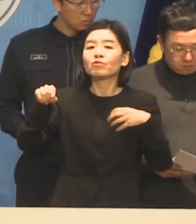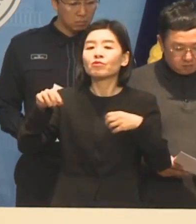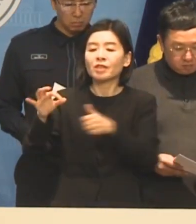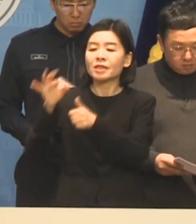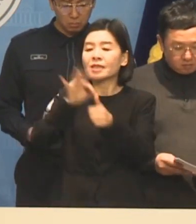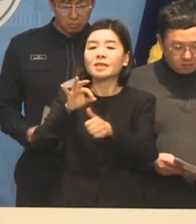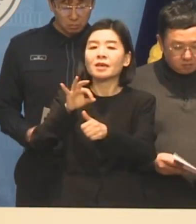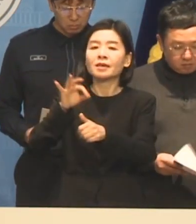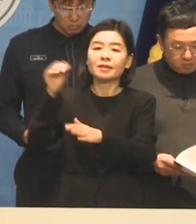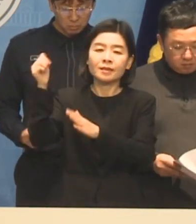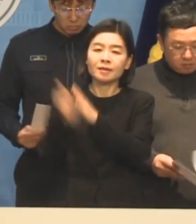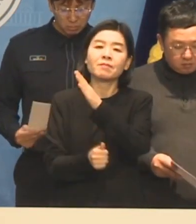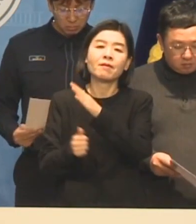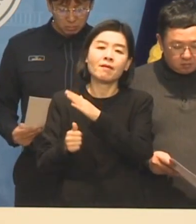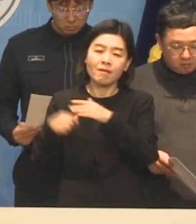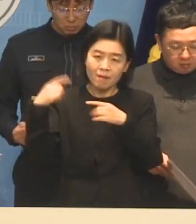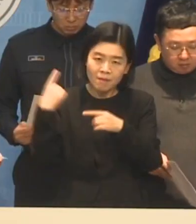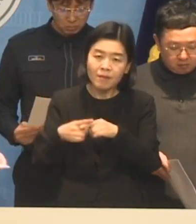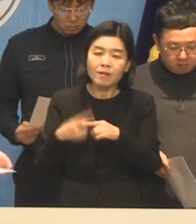참사입니다.